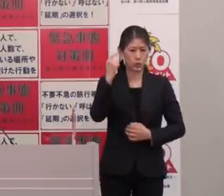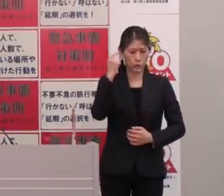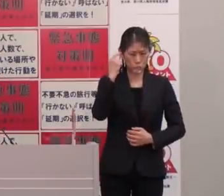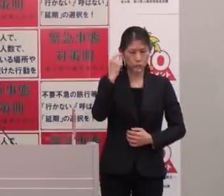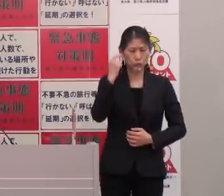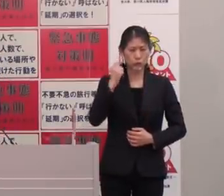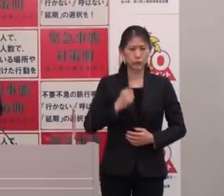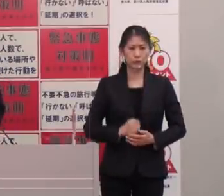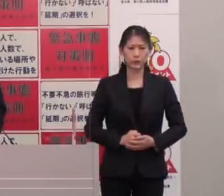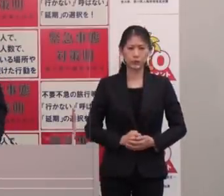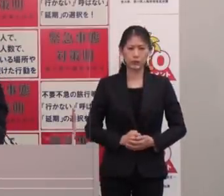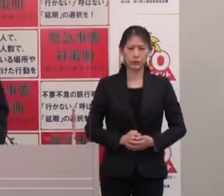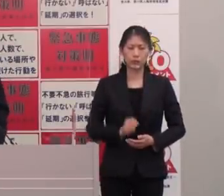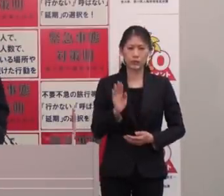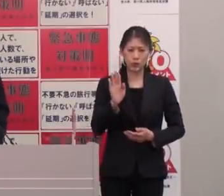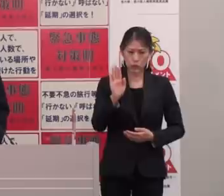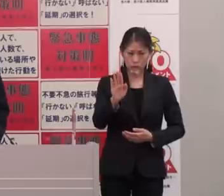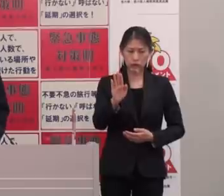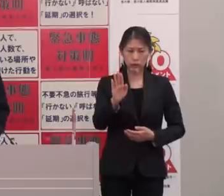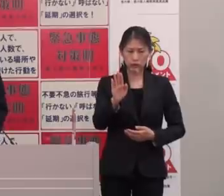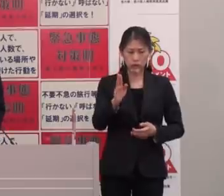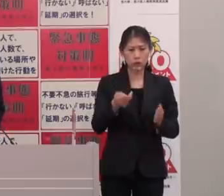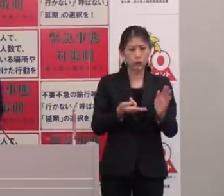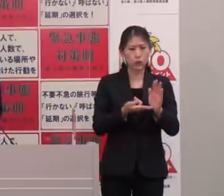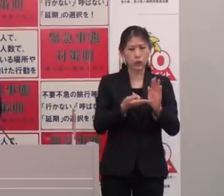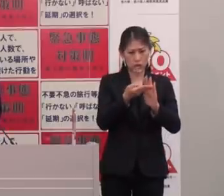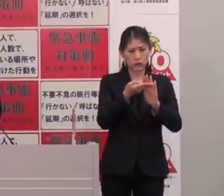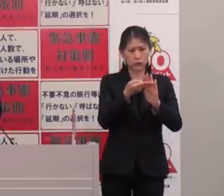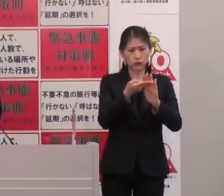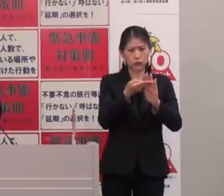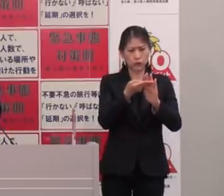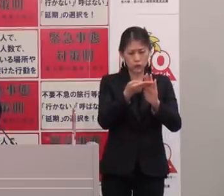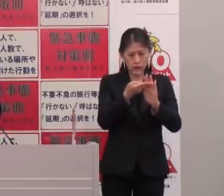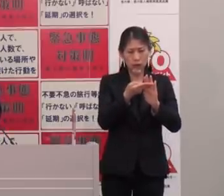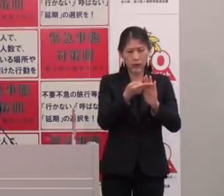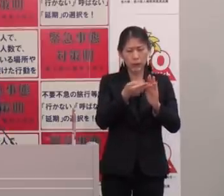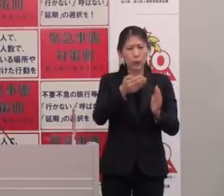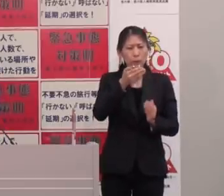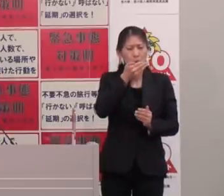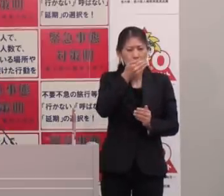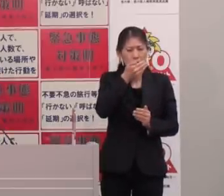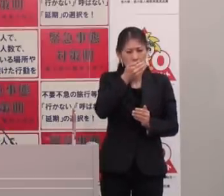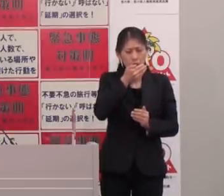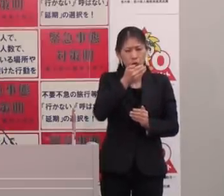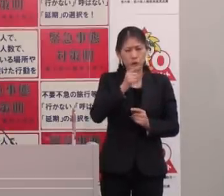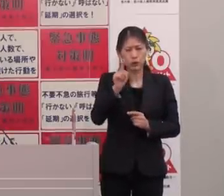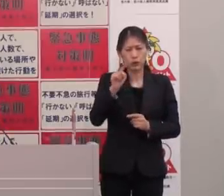まあ、この先まだこの先満杯になる恐れがあるという、そういった認識でしょうか。